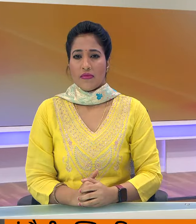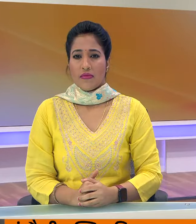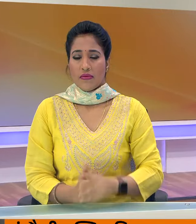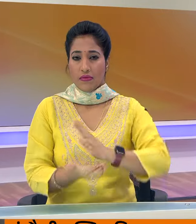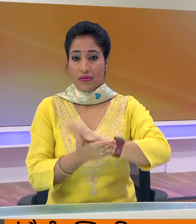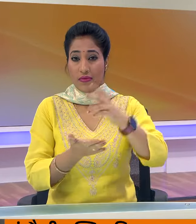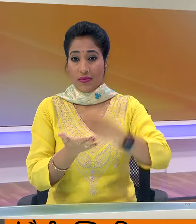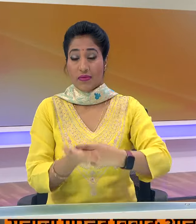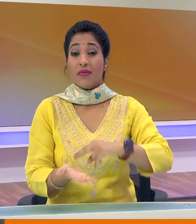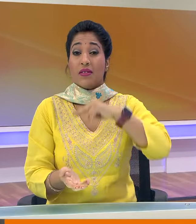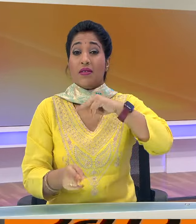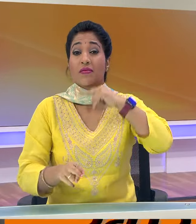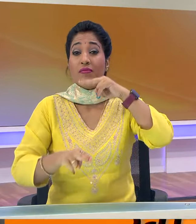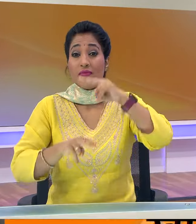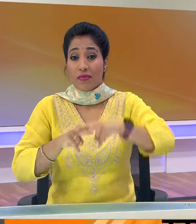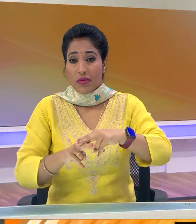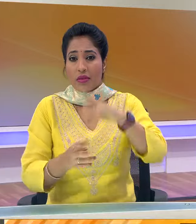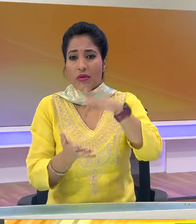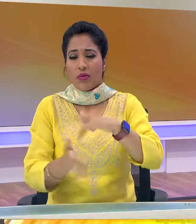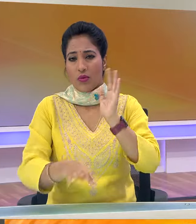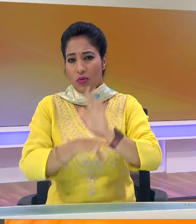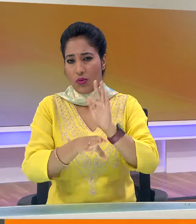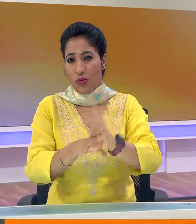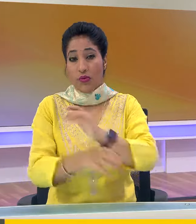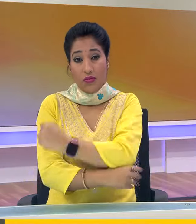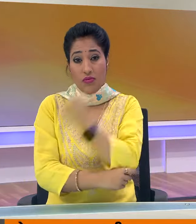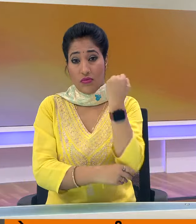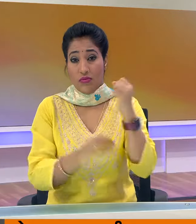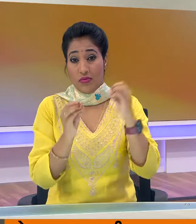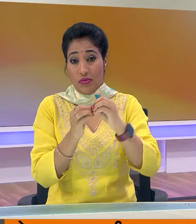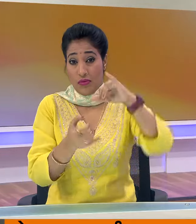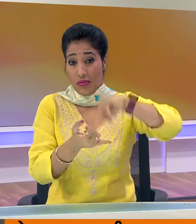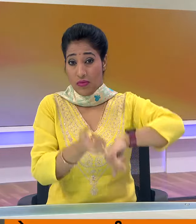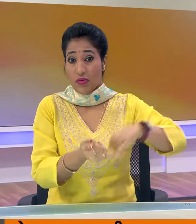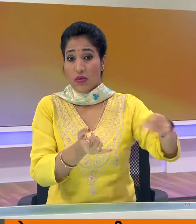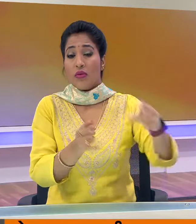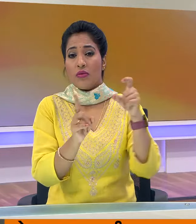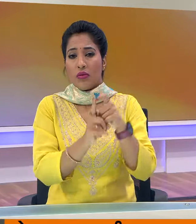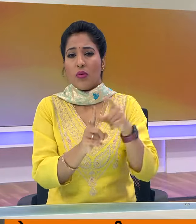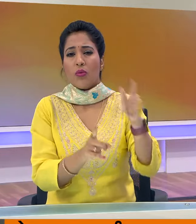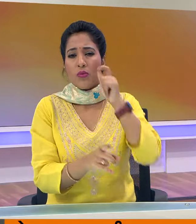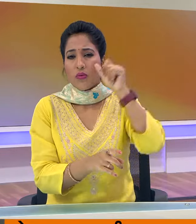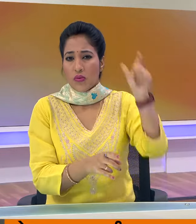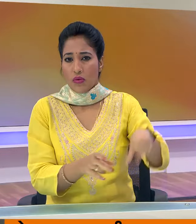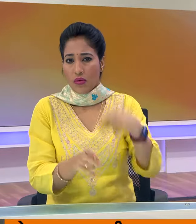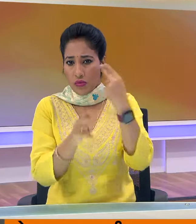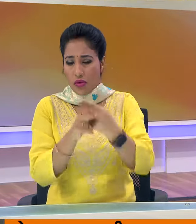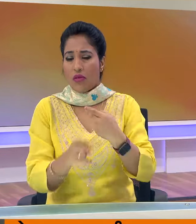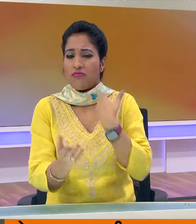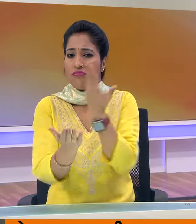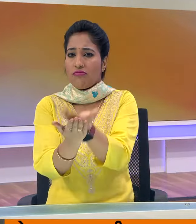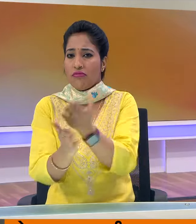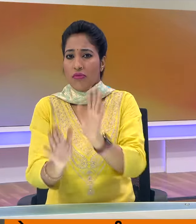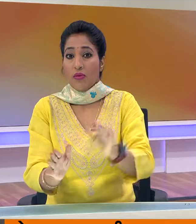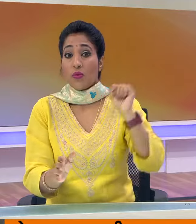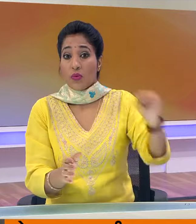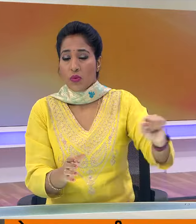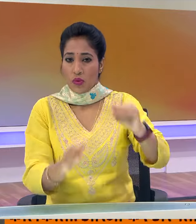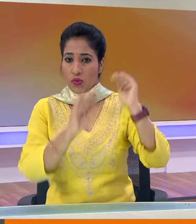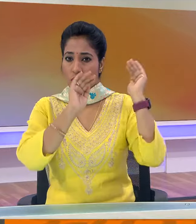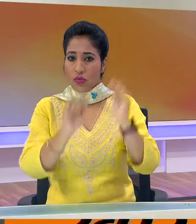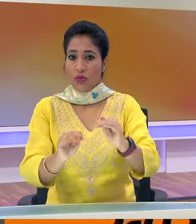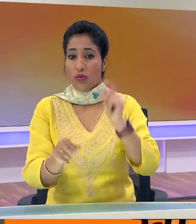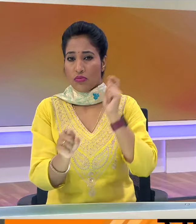और हरियाणा के फतेहाबाद से कांग्रेस प्रत्याशी बलवंत सिंह दौलतपुरिया ने नामांकन भरा। उनके समर्थक